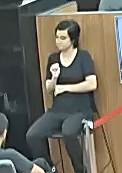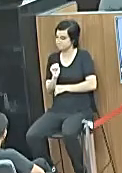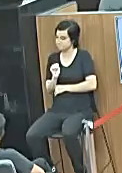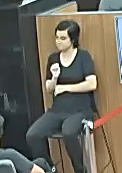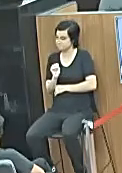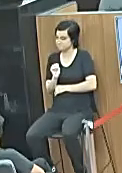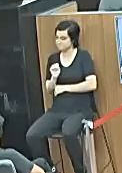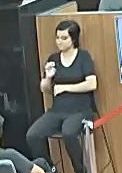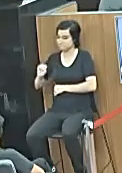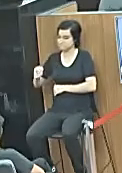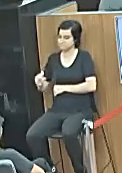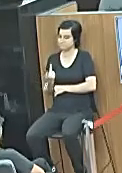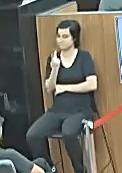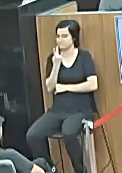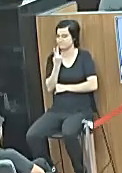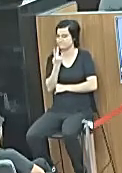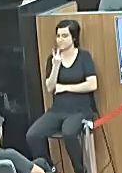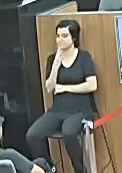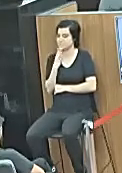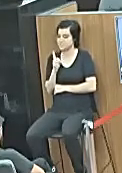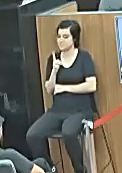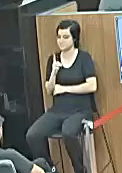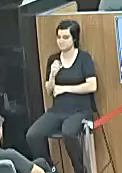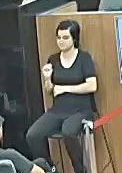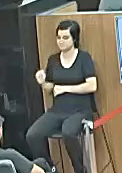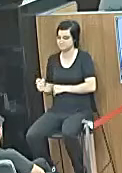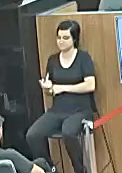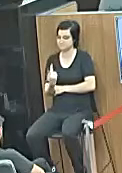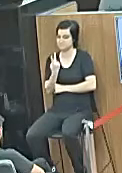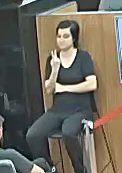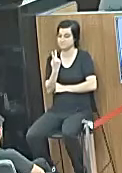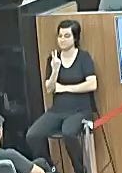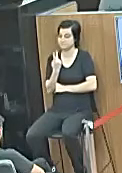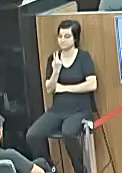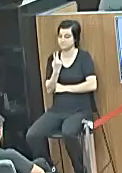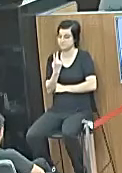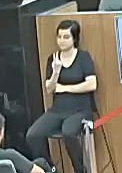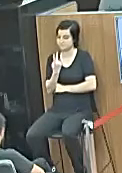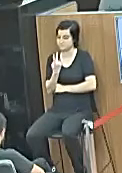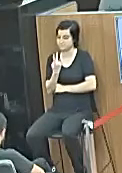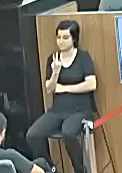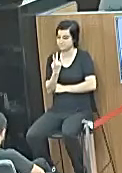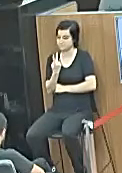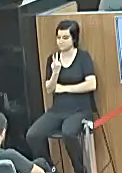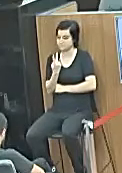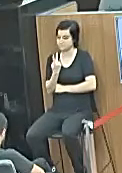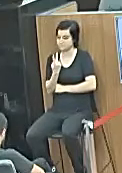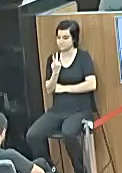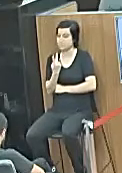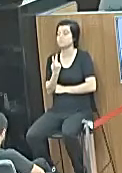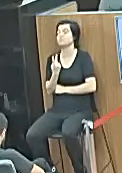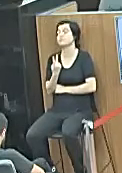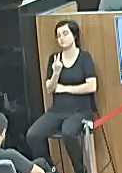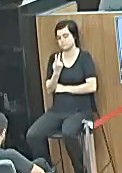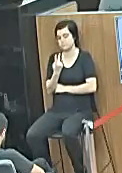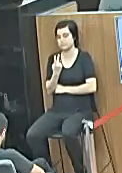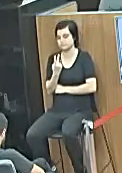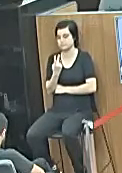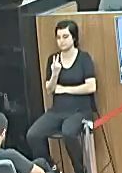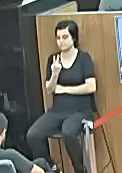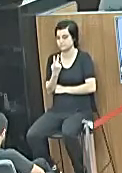pólos do cid no interior do estado próximos das universidades locais ampliar metas